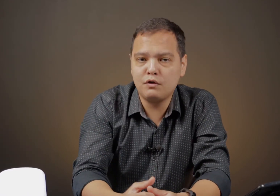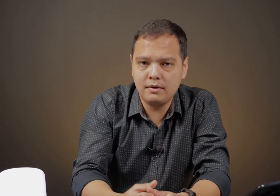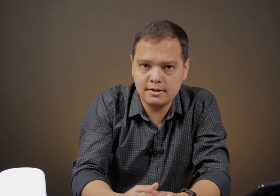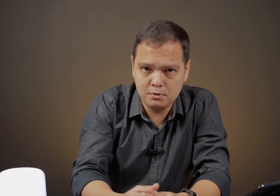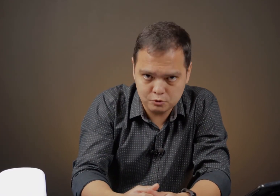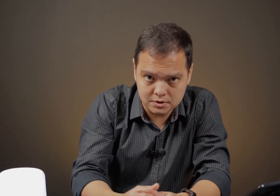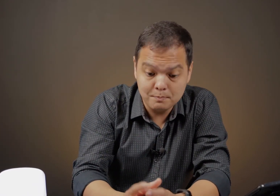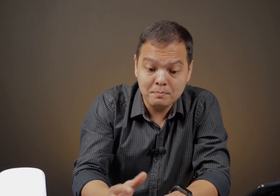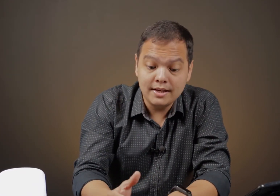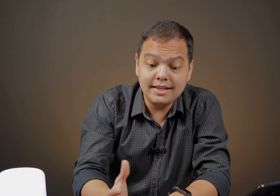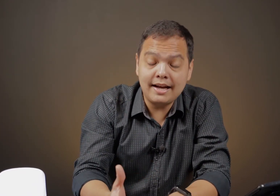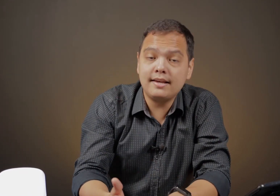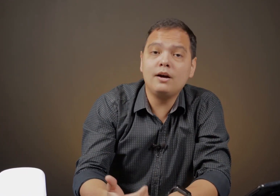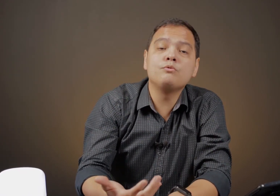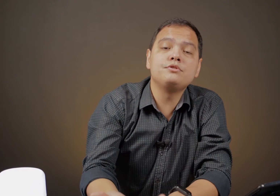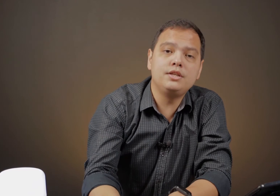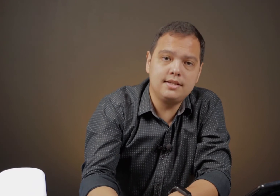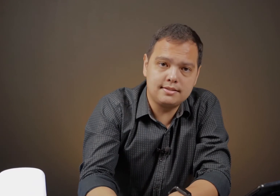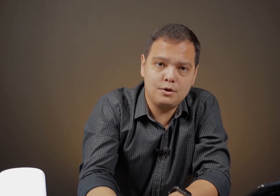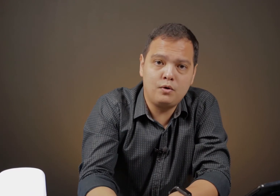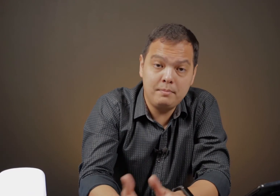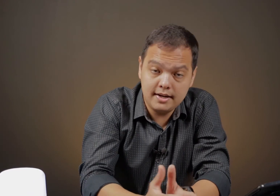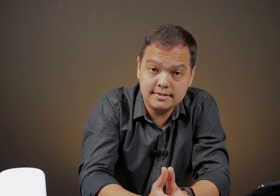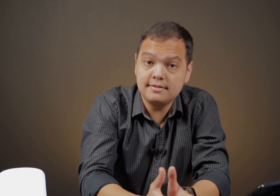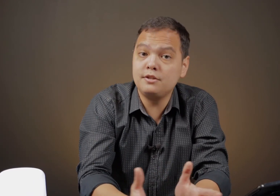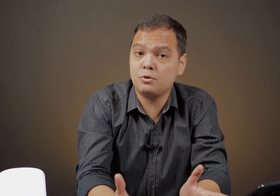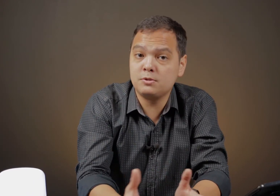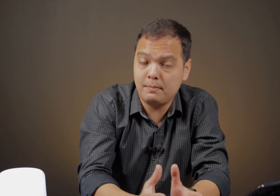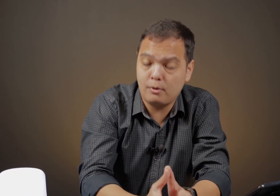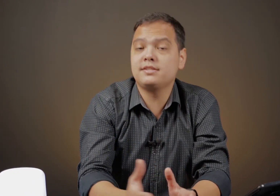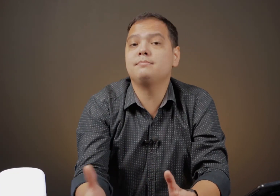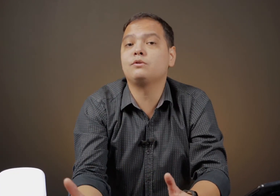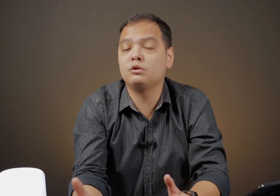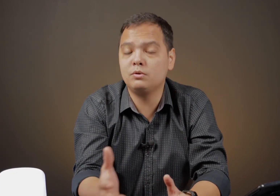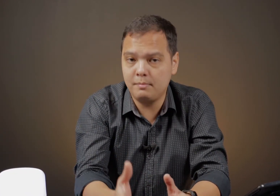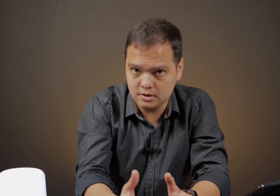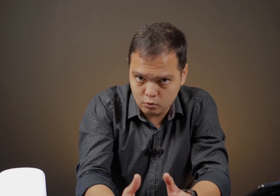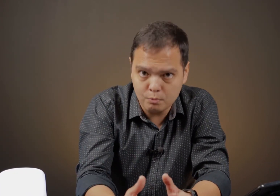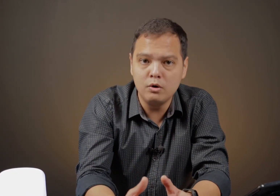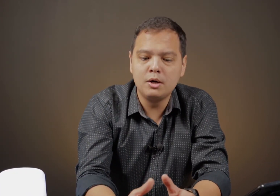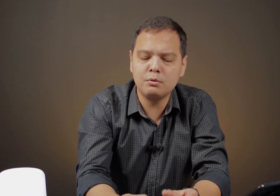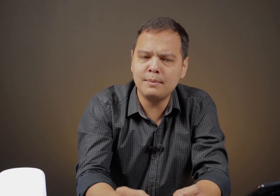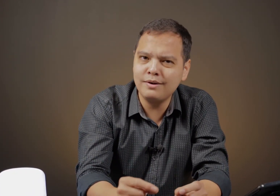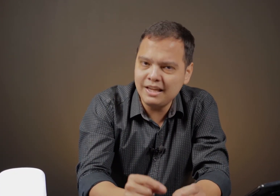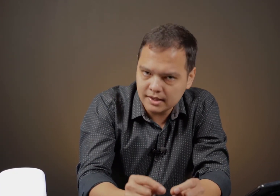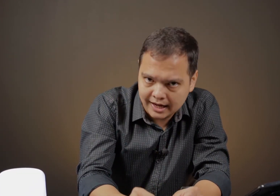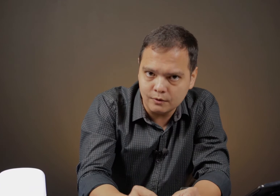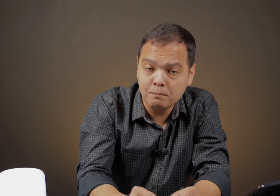desenvolvimento das pessoas. E daqui a alguns dias eu vou abrir as inscrições para a próxima turma do Libras ao Cubo por um tempo limitado.